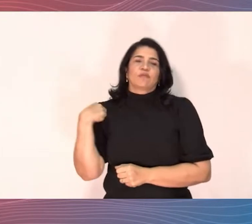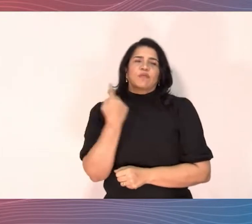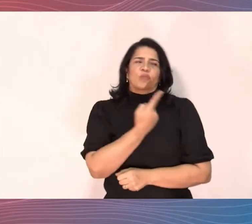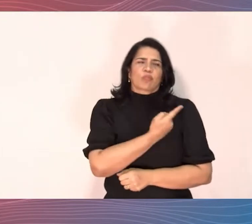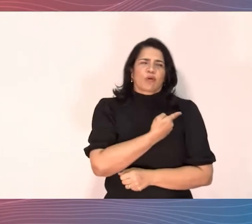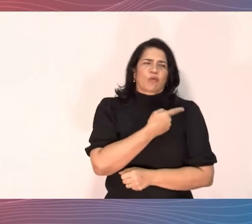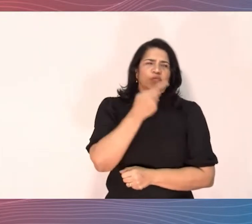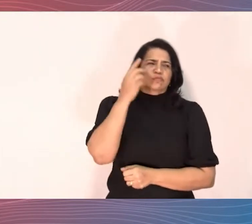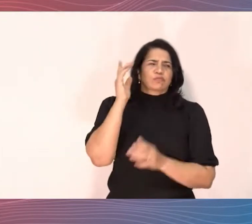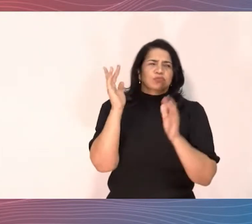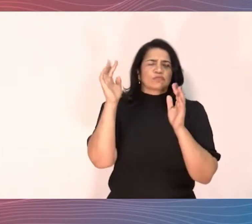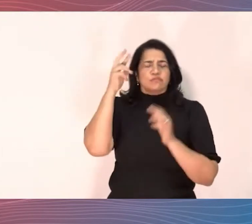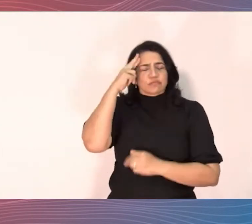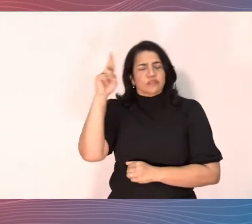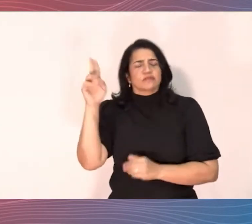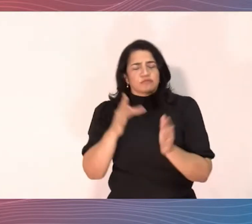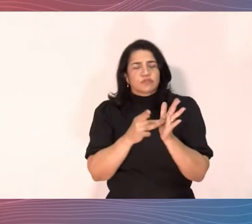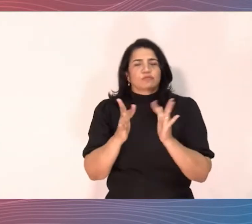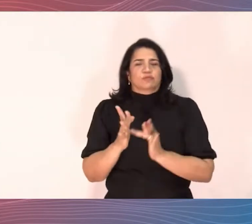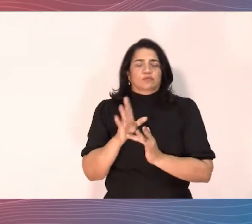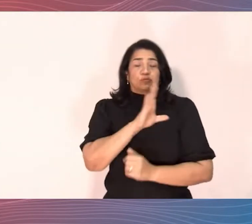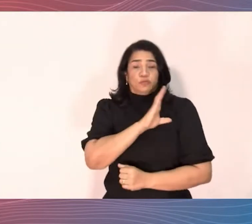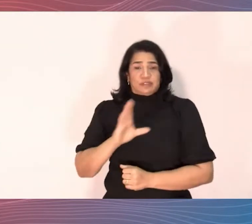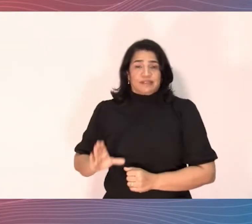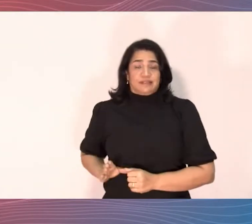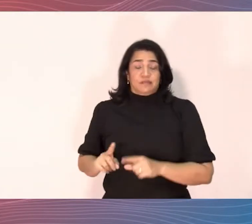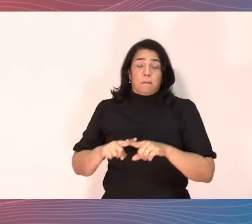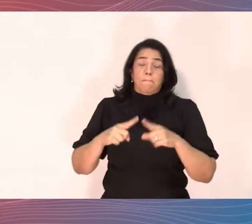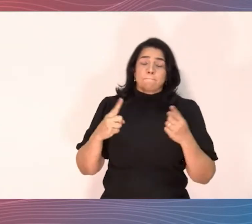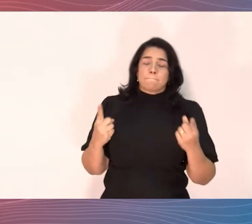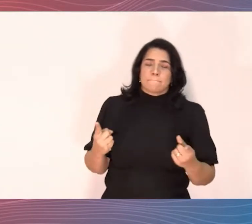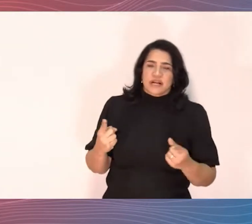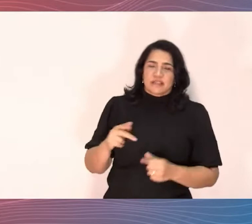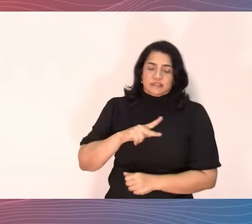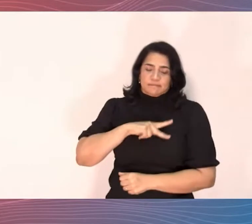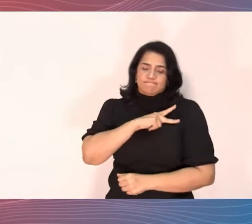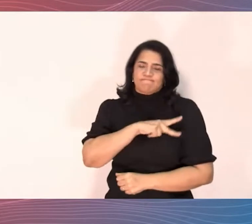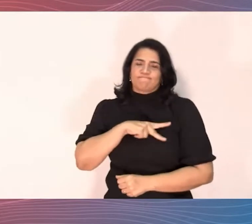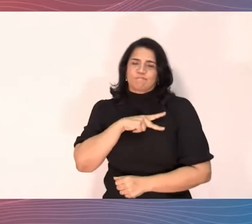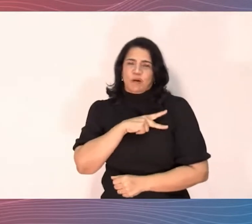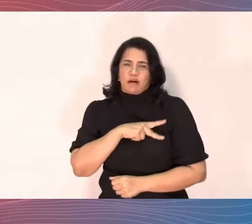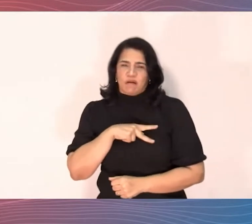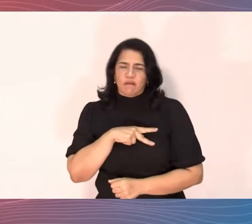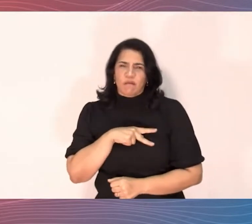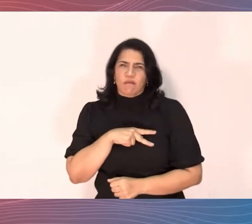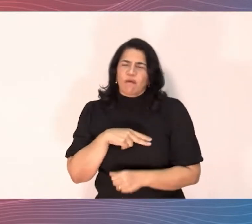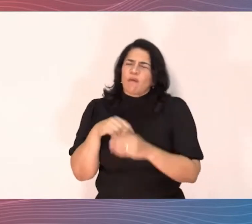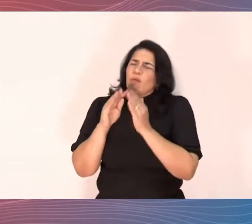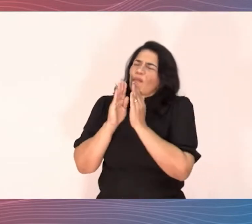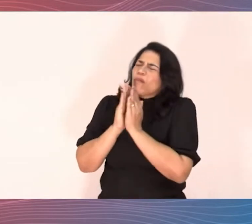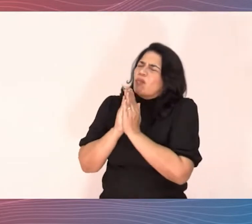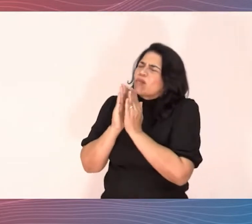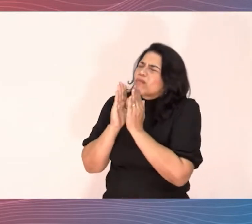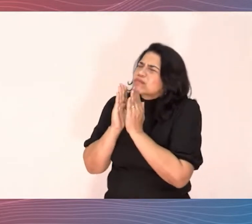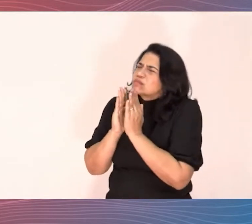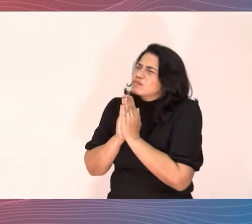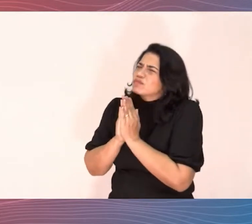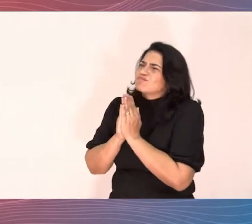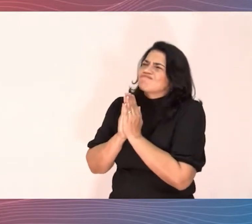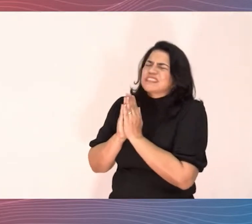foi mais específica. Ele ora para o Pai da glória.